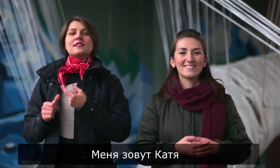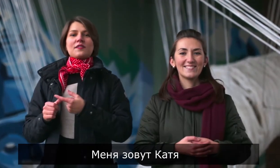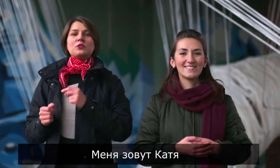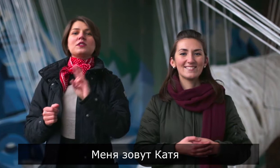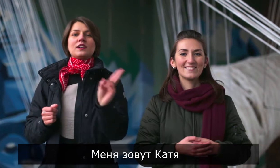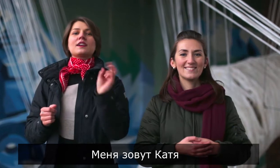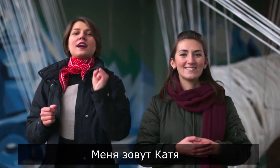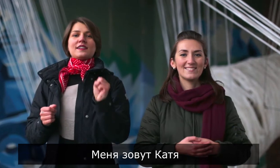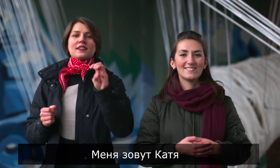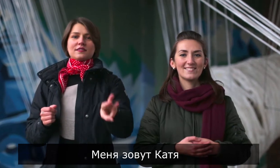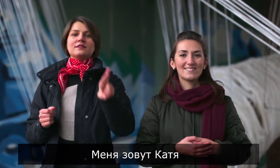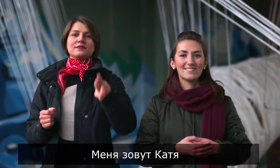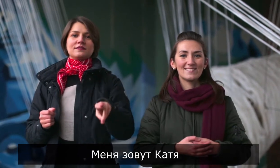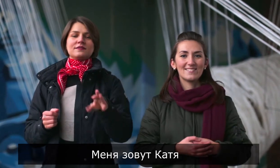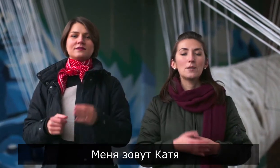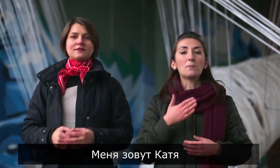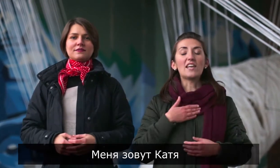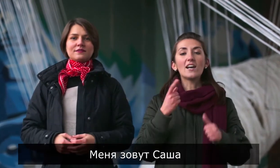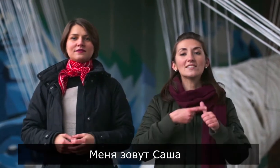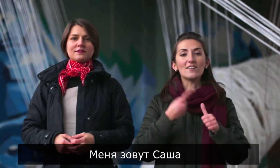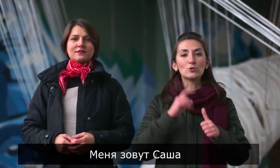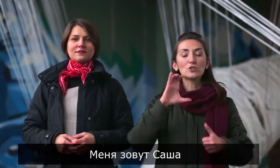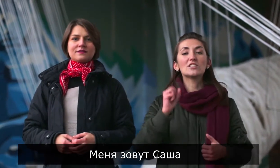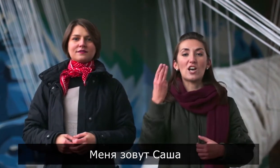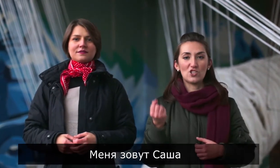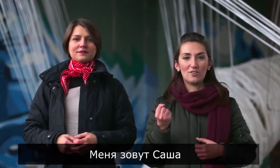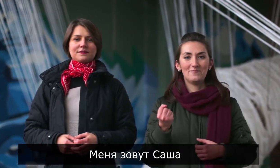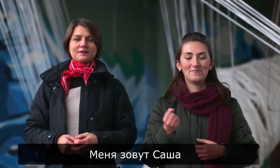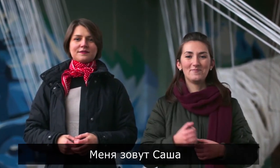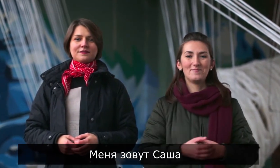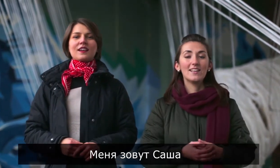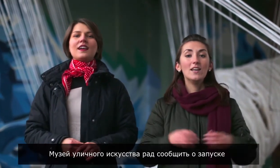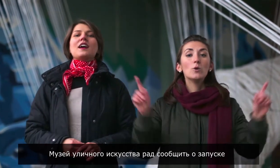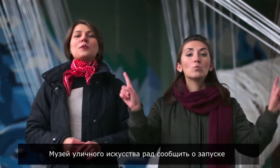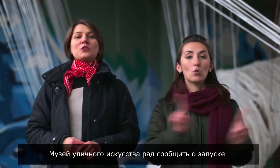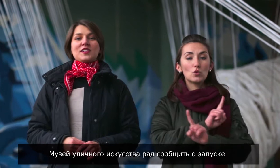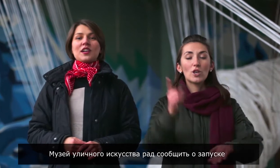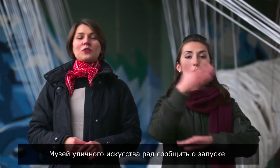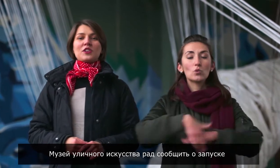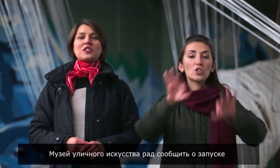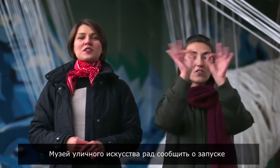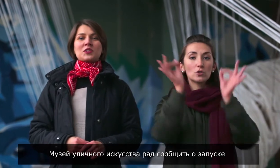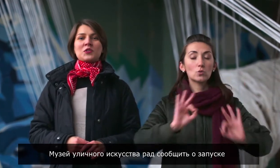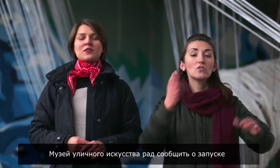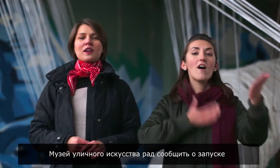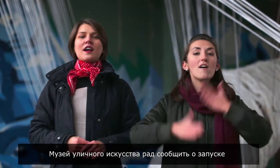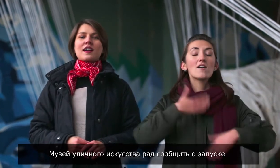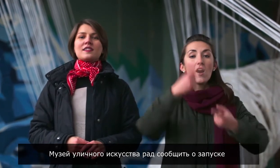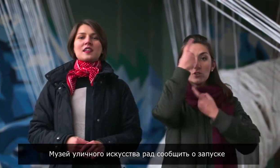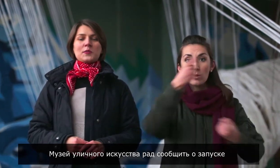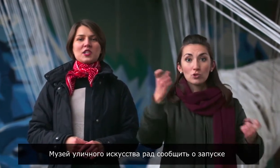Меня зовут Катя. Меня зовут Саша. Музей уличного